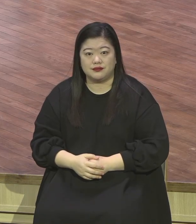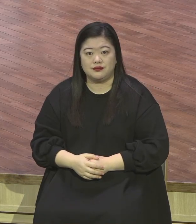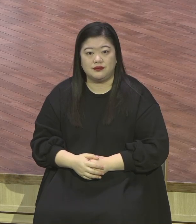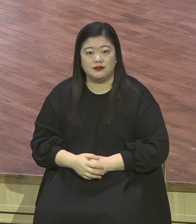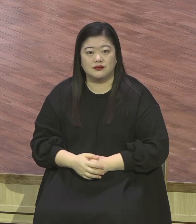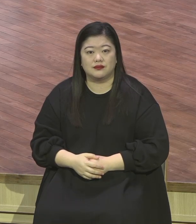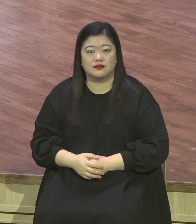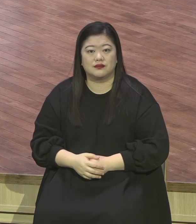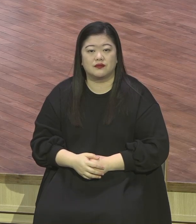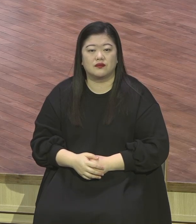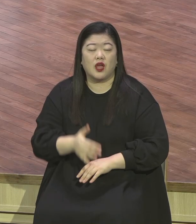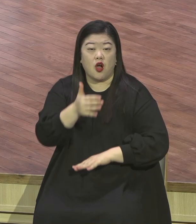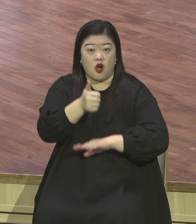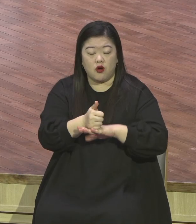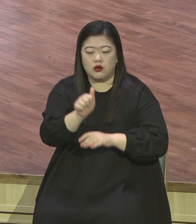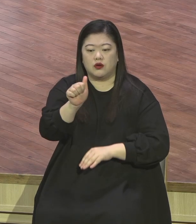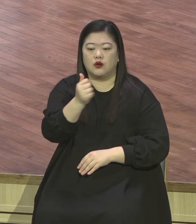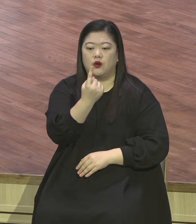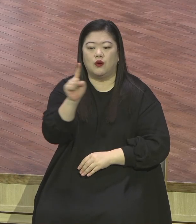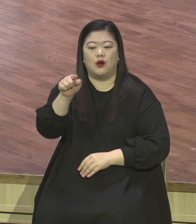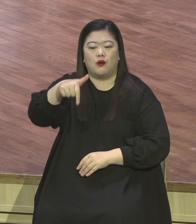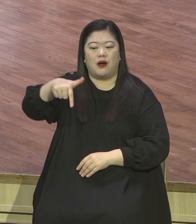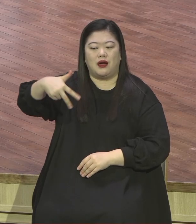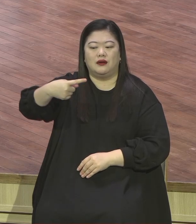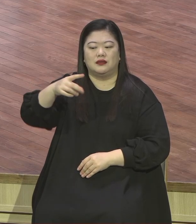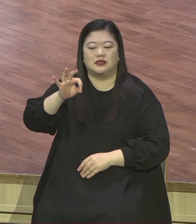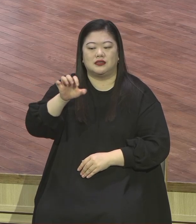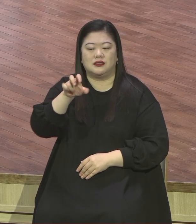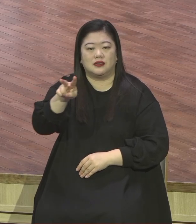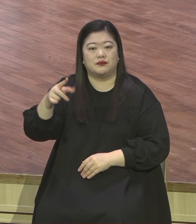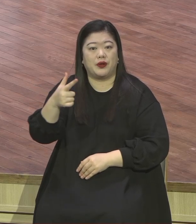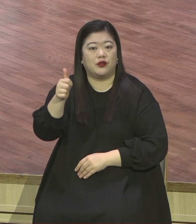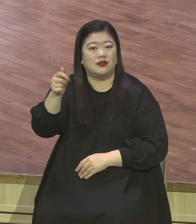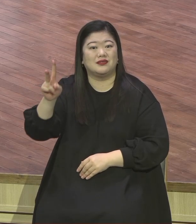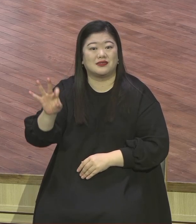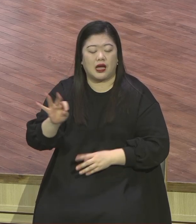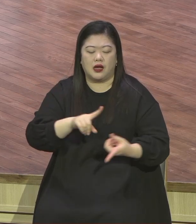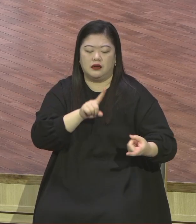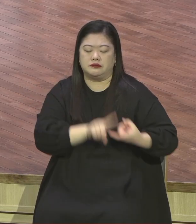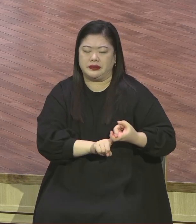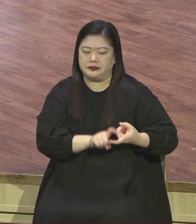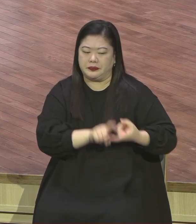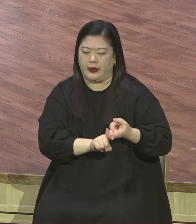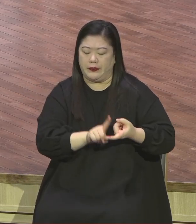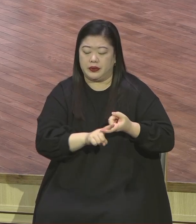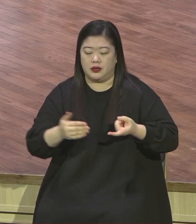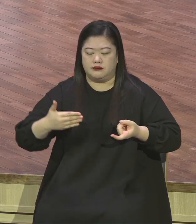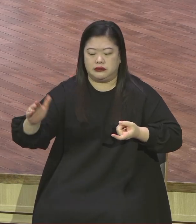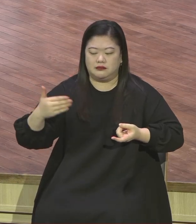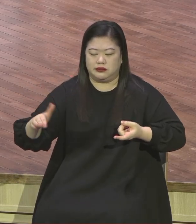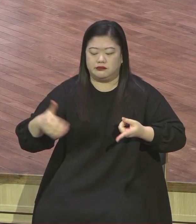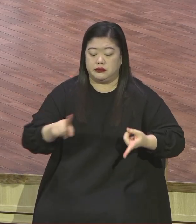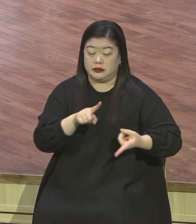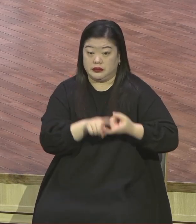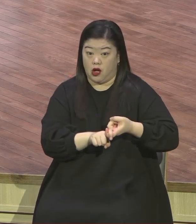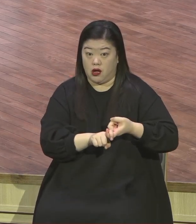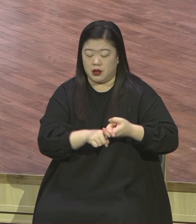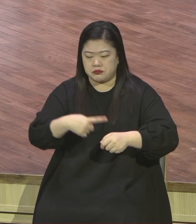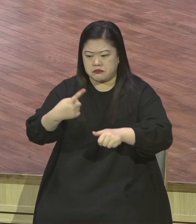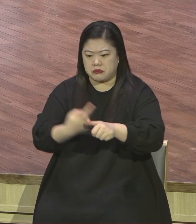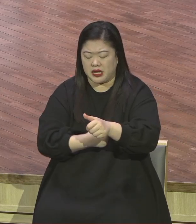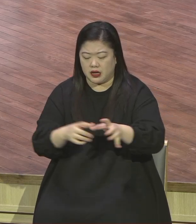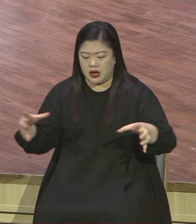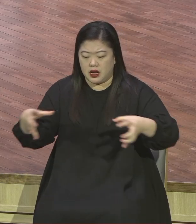뭐요? 이 확정 편향 가진 사람 때문에 이 공동체가 깨어진다고 가정의 공동체, 교회의